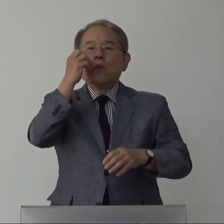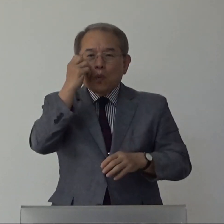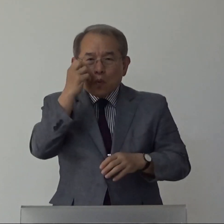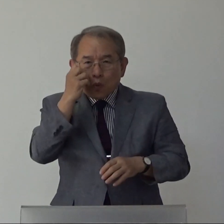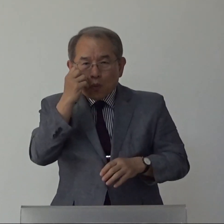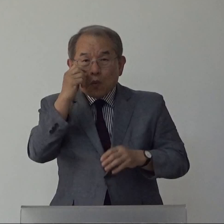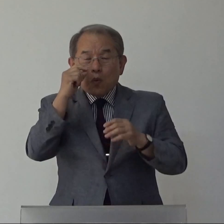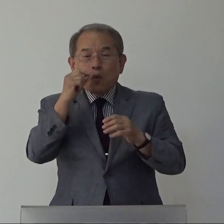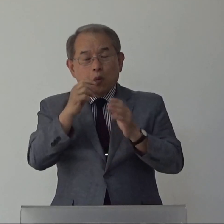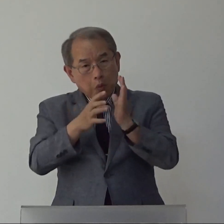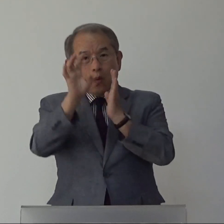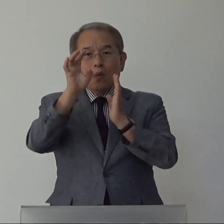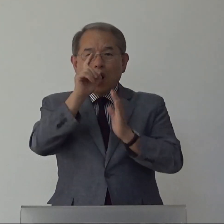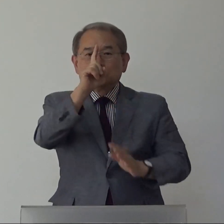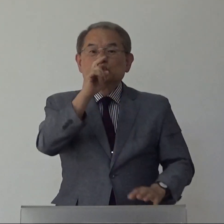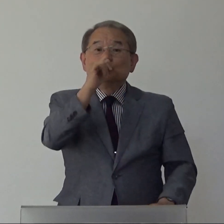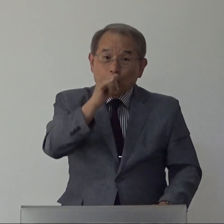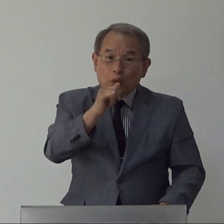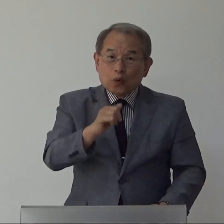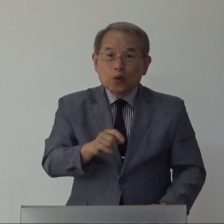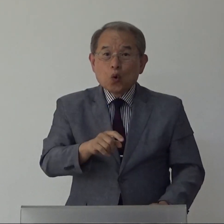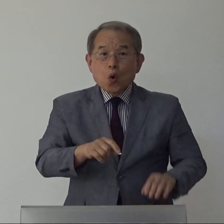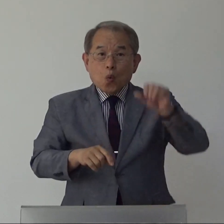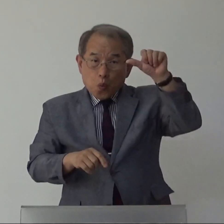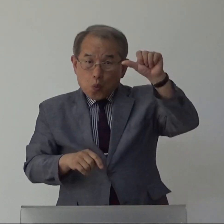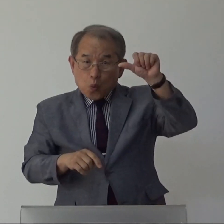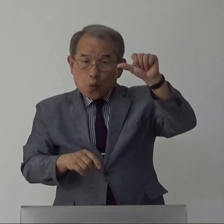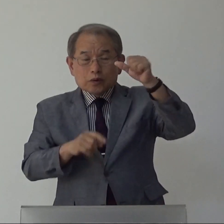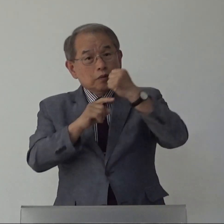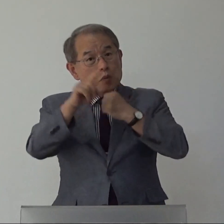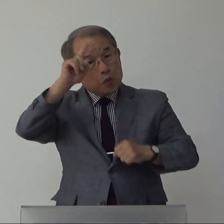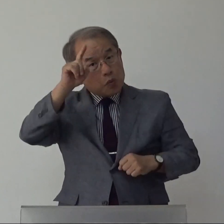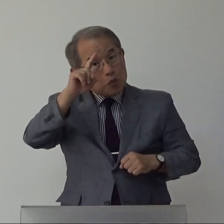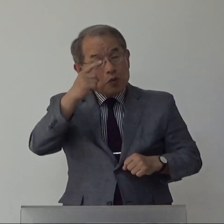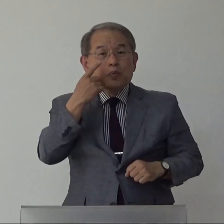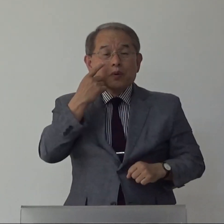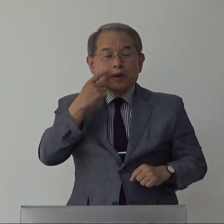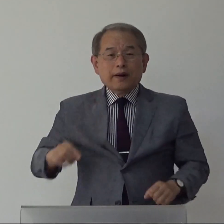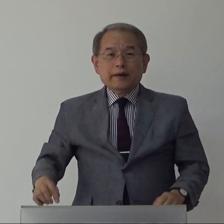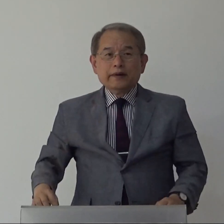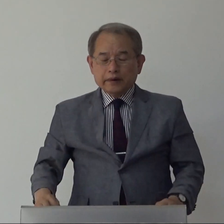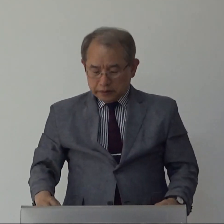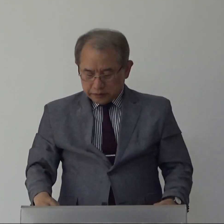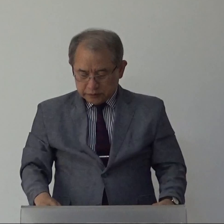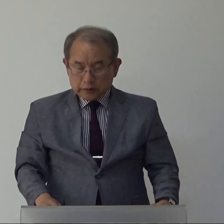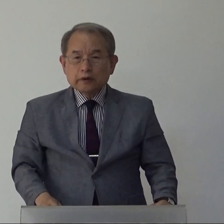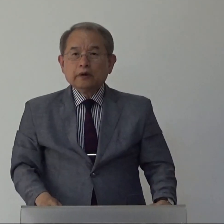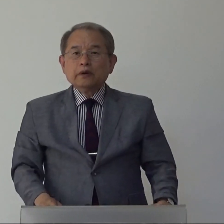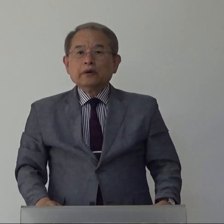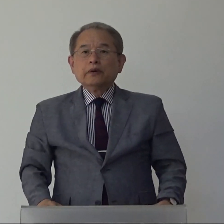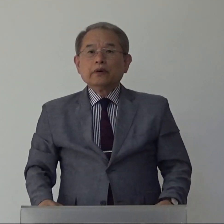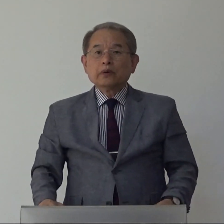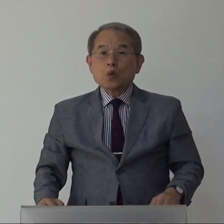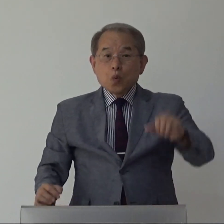오늘 수학 시간은 아니지만 그 속에 담겨져 있는 의미를 색다르게 생각해 봅시다. 5는